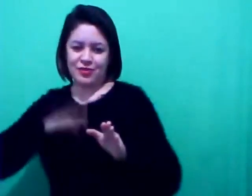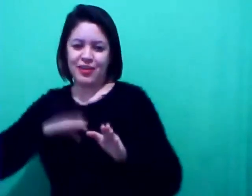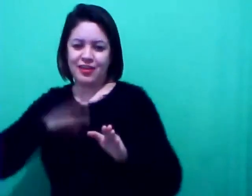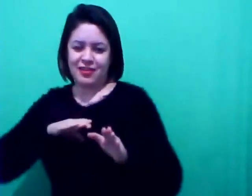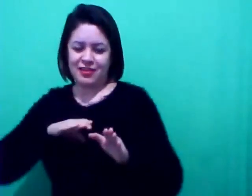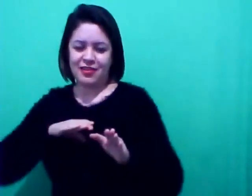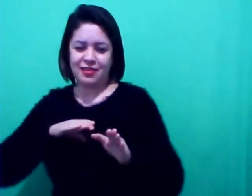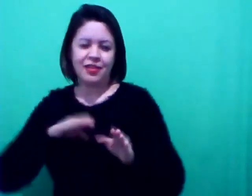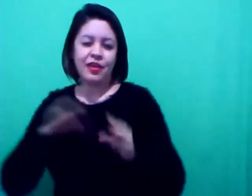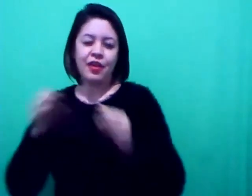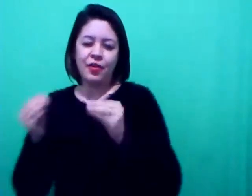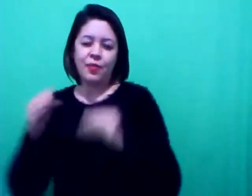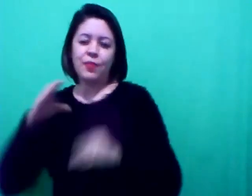diferente do português.